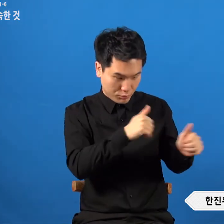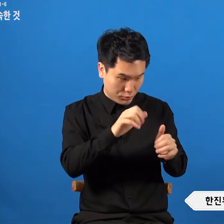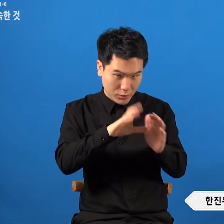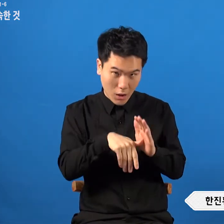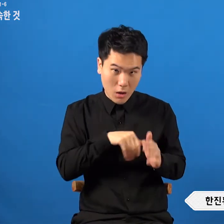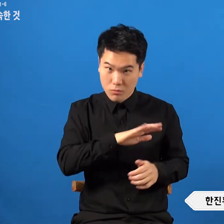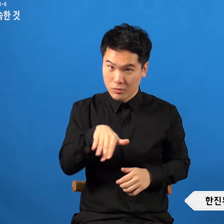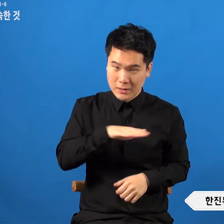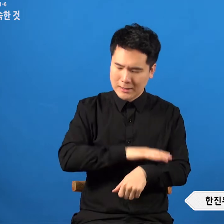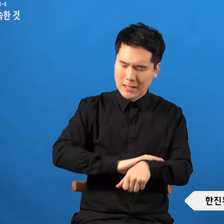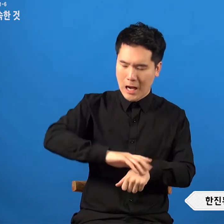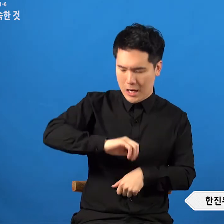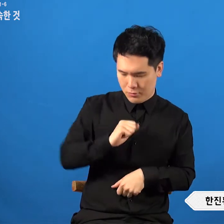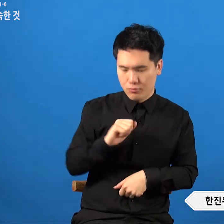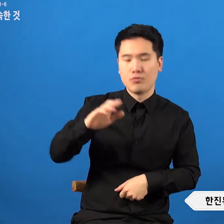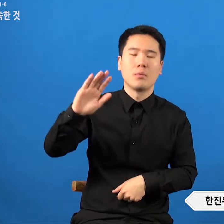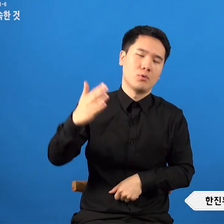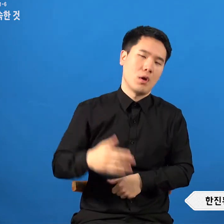됩니다.